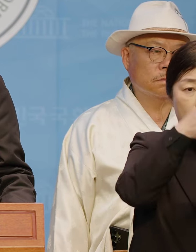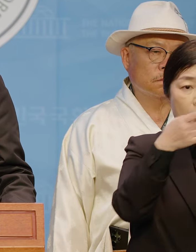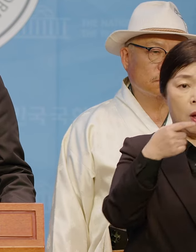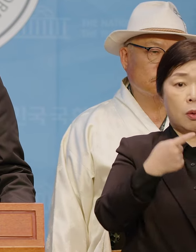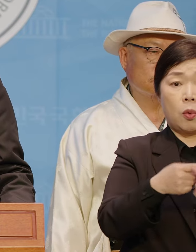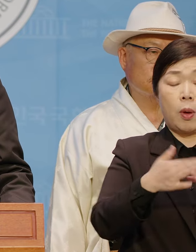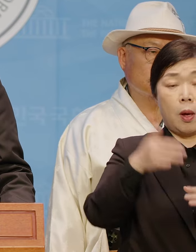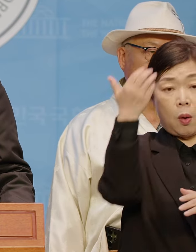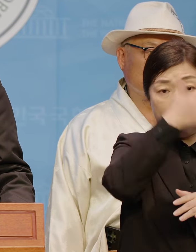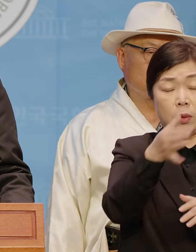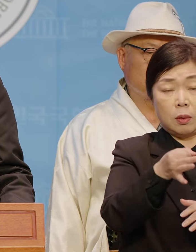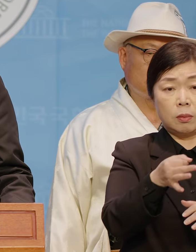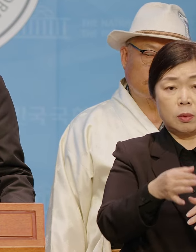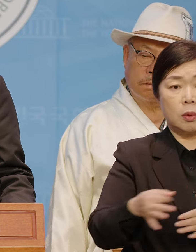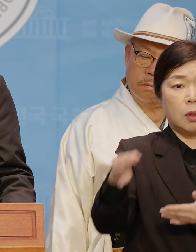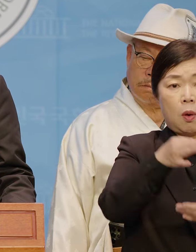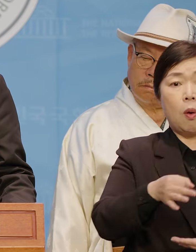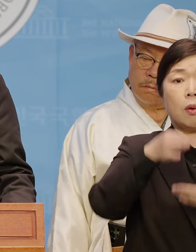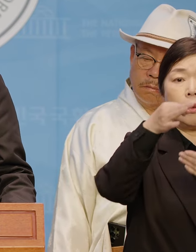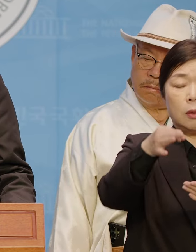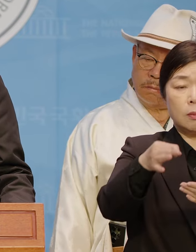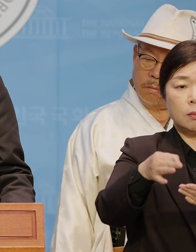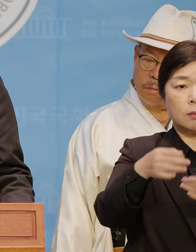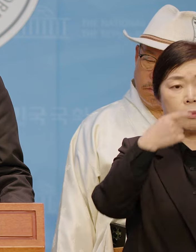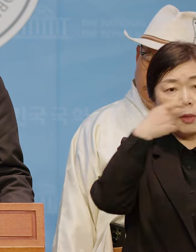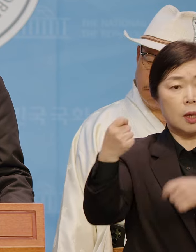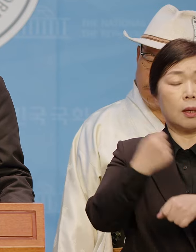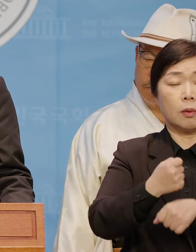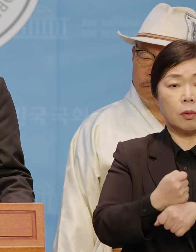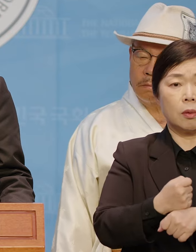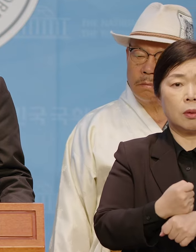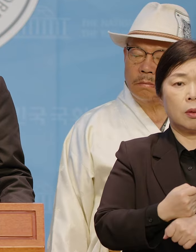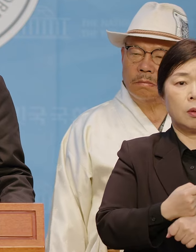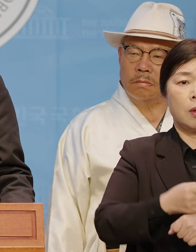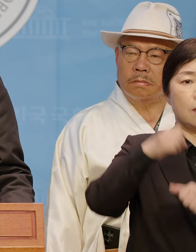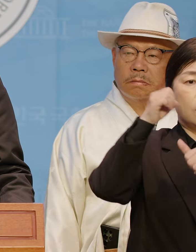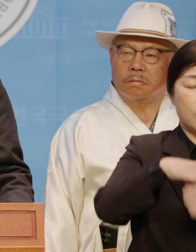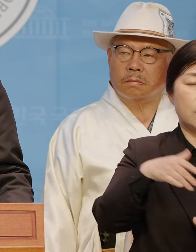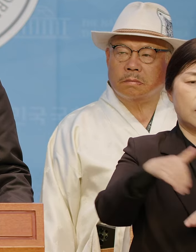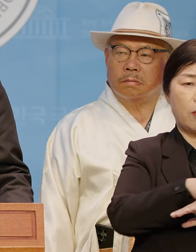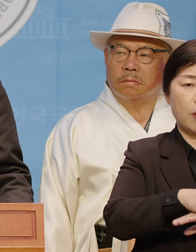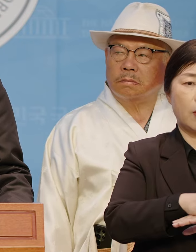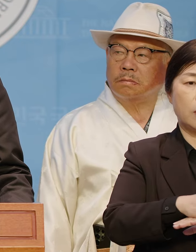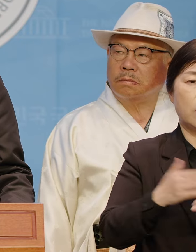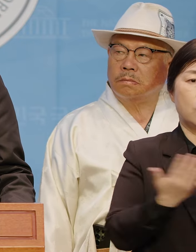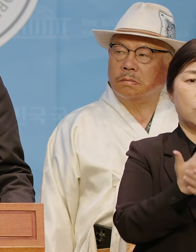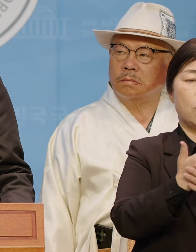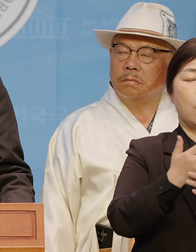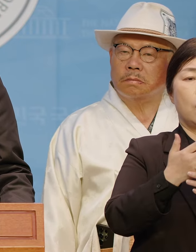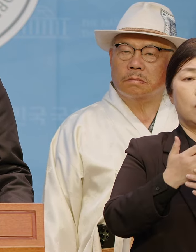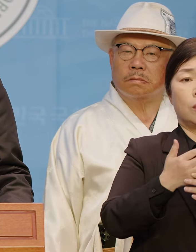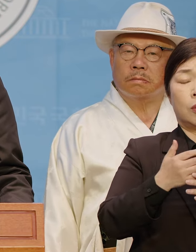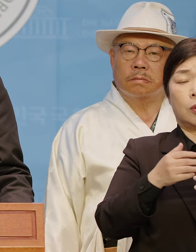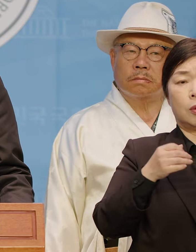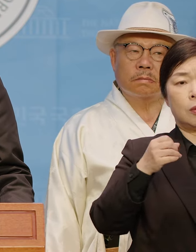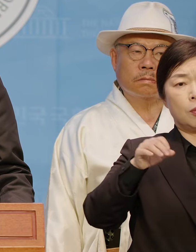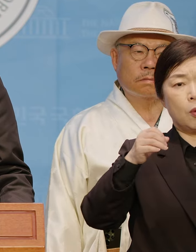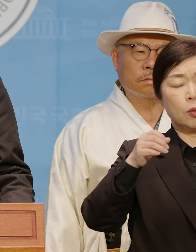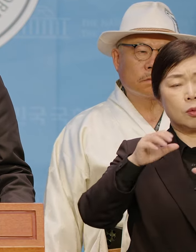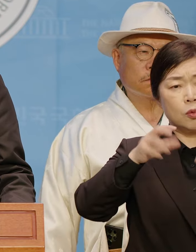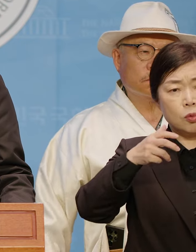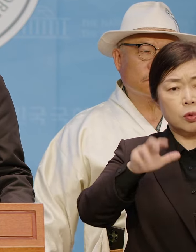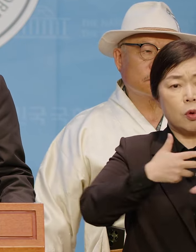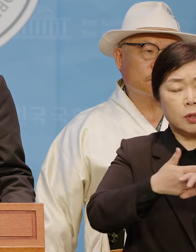걷고 자기들이 낙선시키고 하는 민주당과 조국 혁신당 또한 진보 정당들에게 종북이